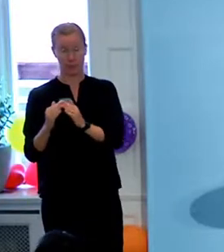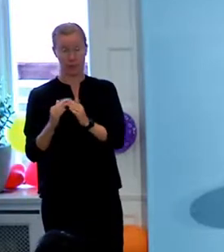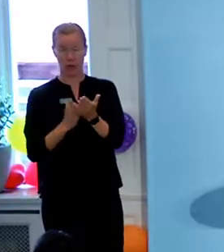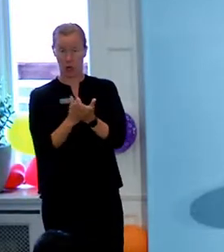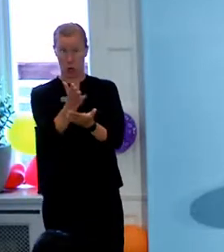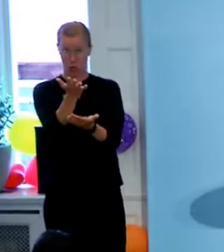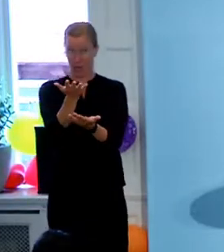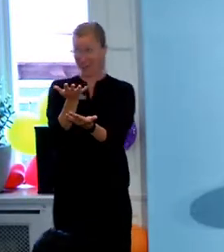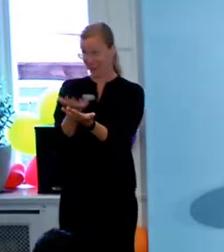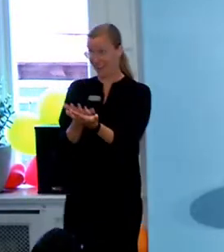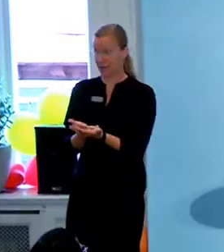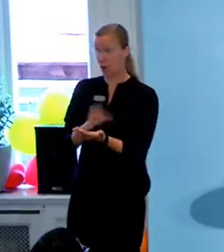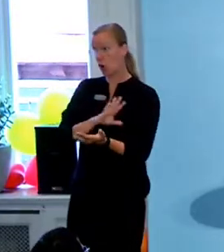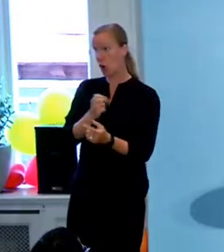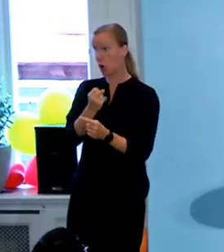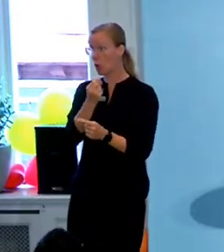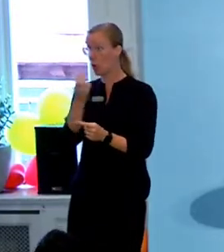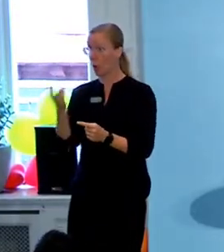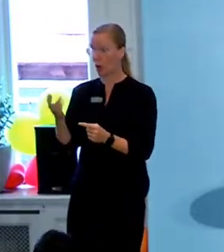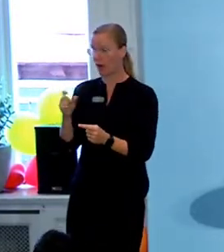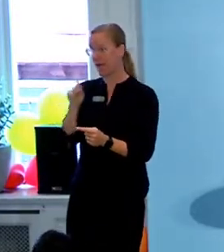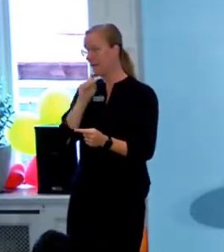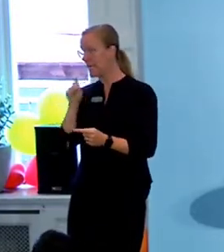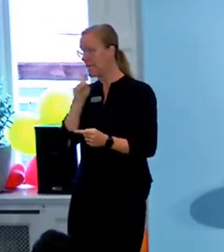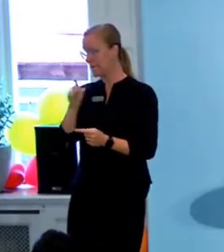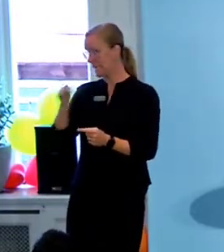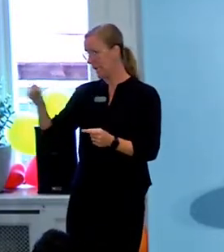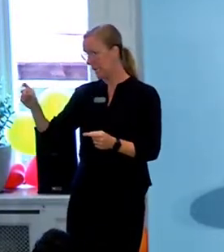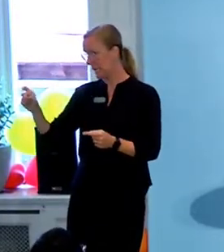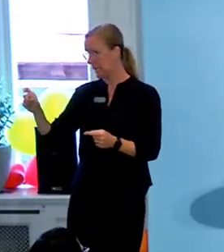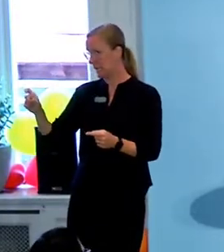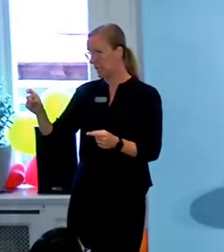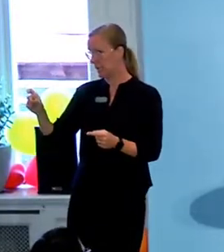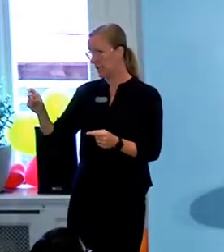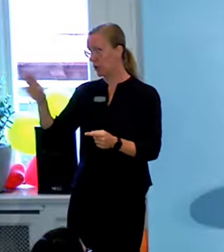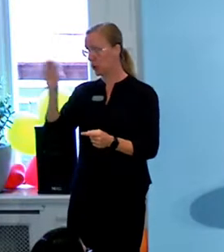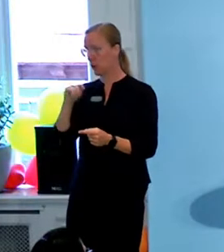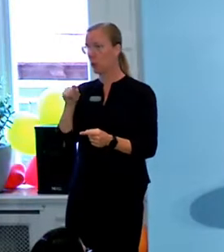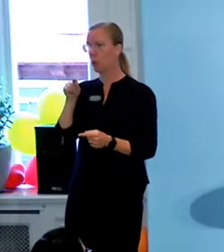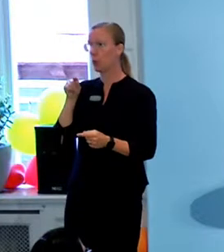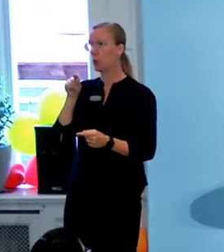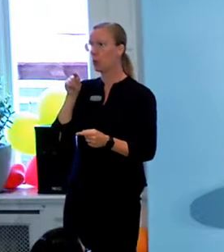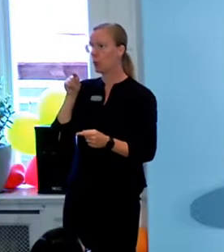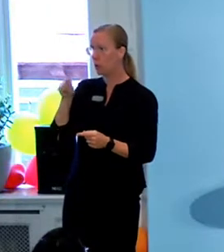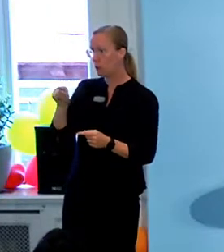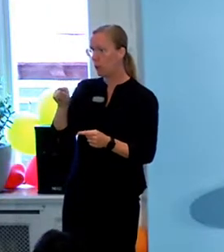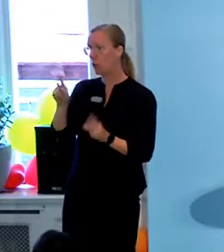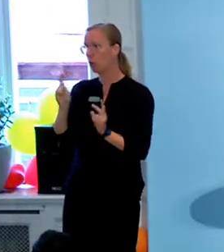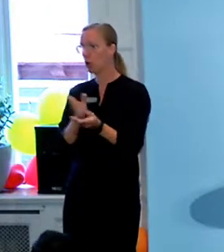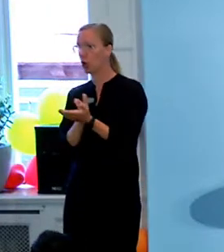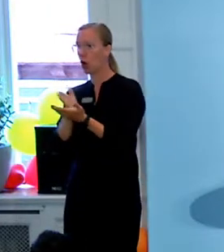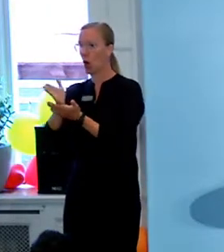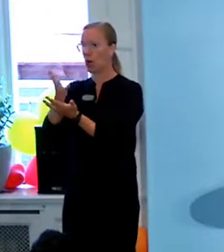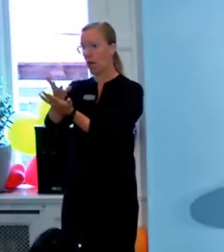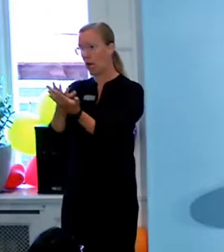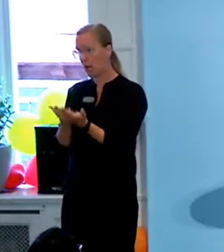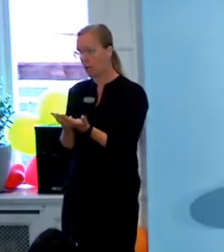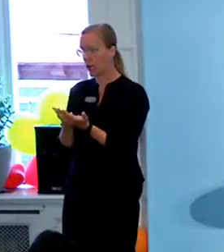Kartläggningen har utav några enstaka kritiker bemötts med att när du och kartläggarna lyfter